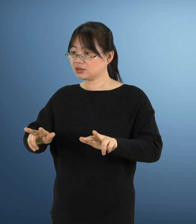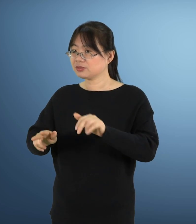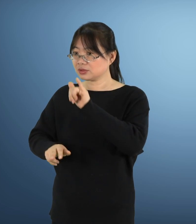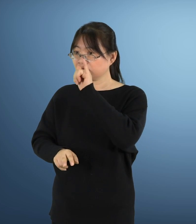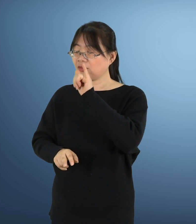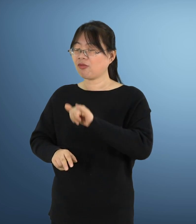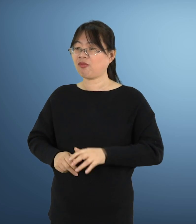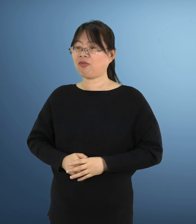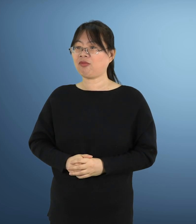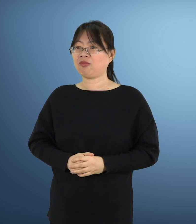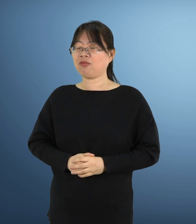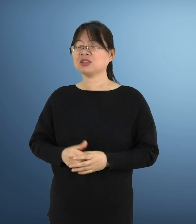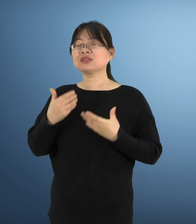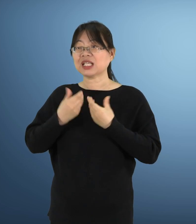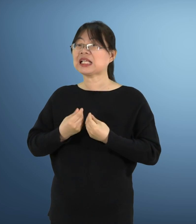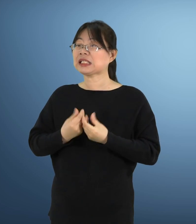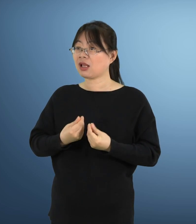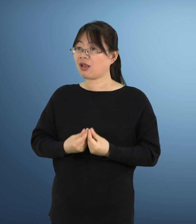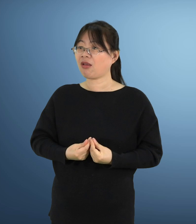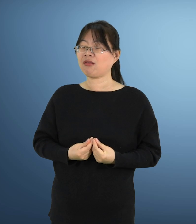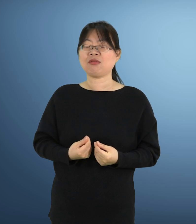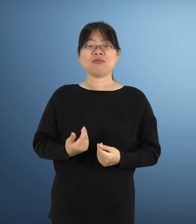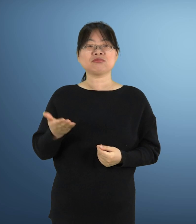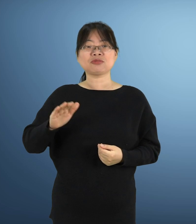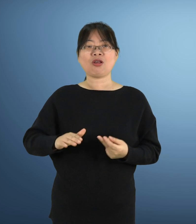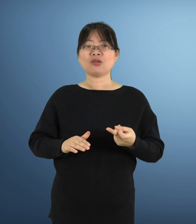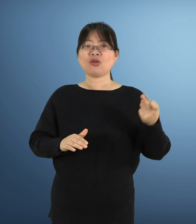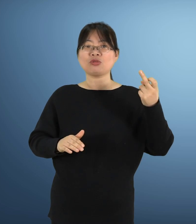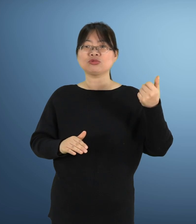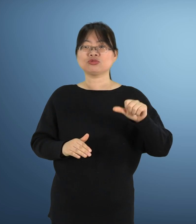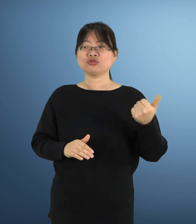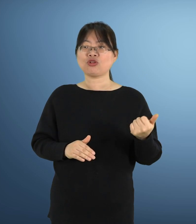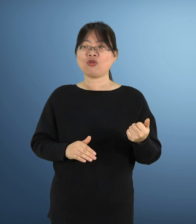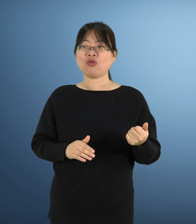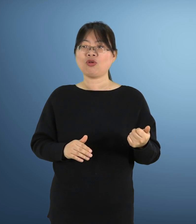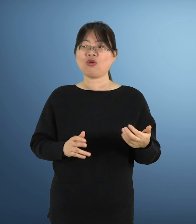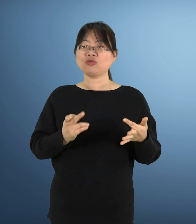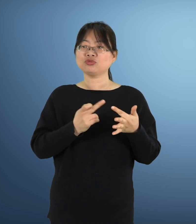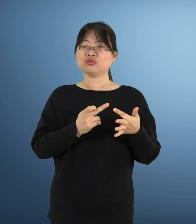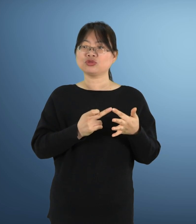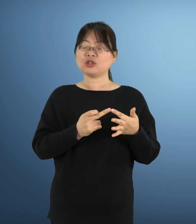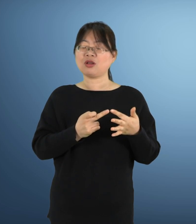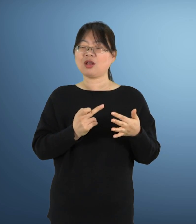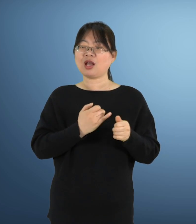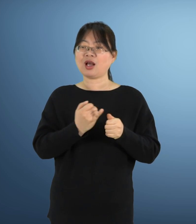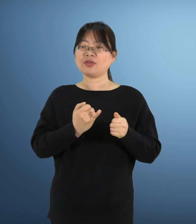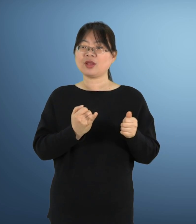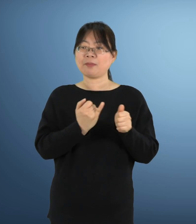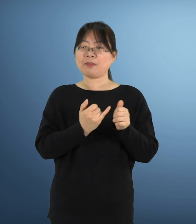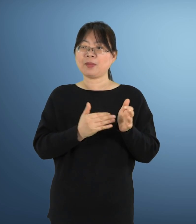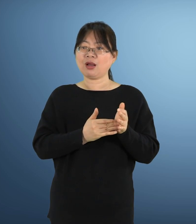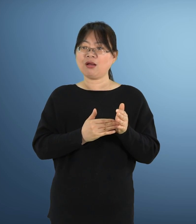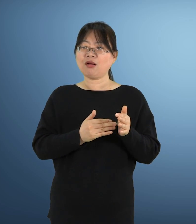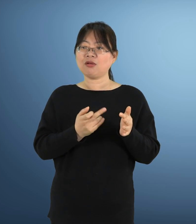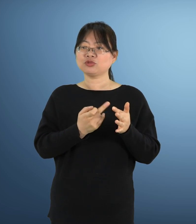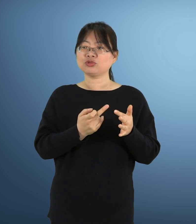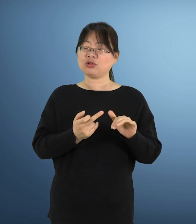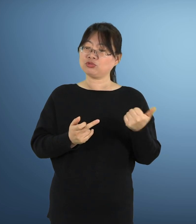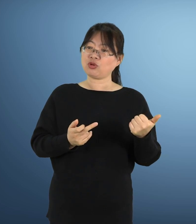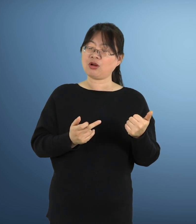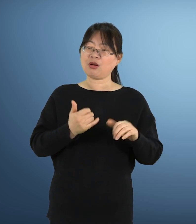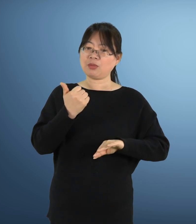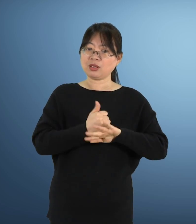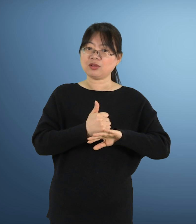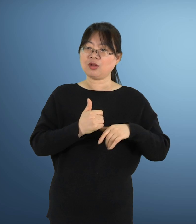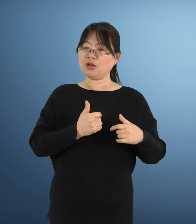합시다. 그리고 형이 죽었어요. 그럼 둘째가 그 아내를 맞았을 거고 둘째도 죽었어요. 이렇게 막내까지